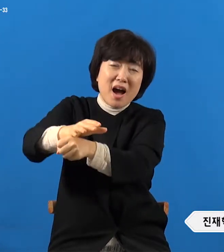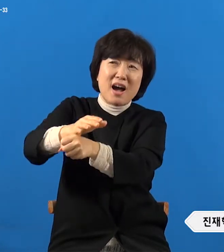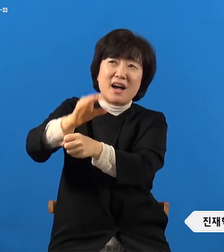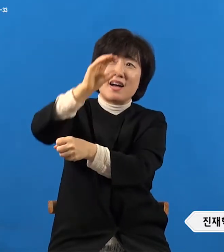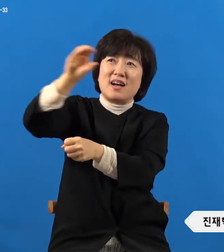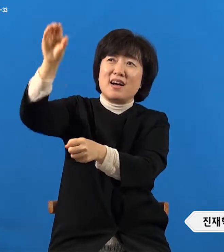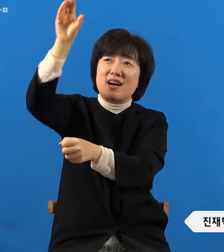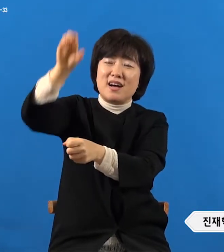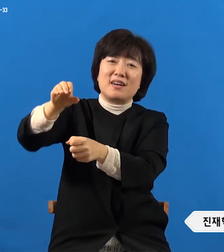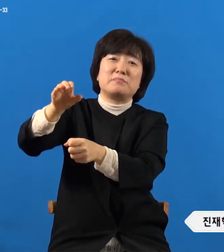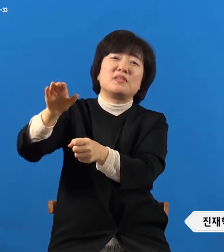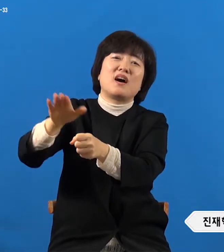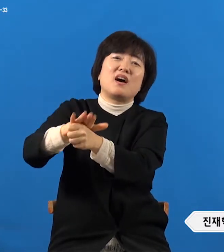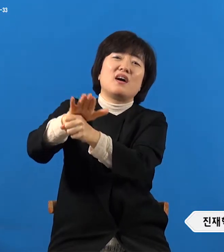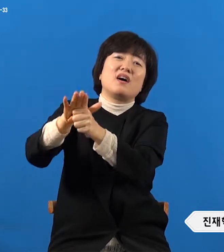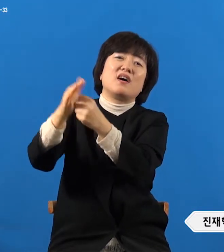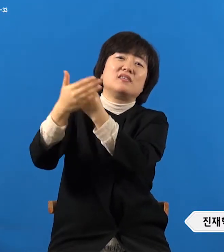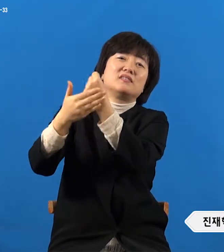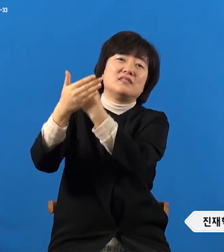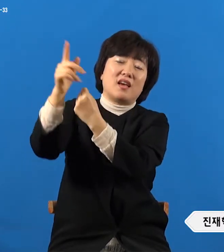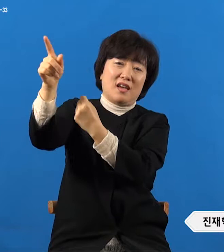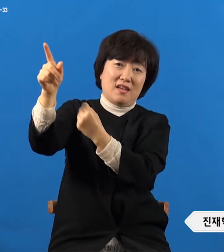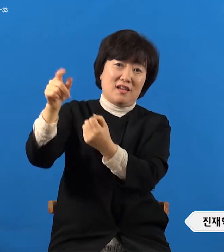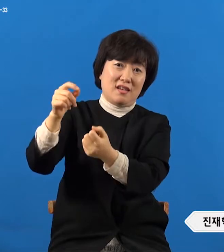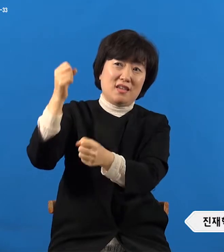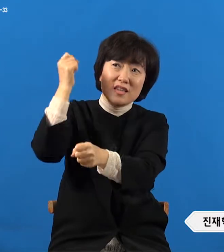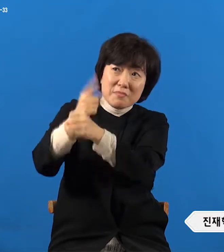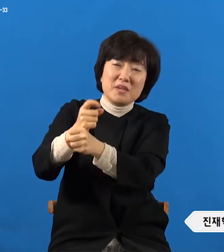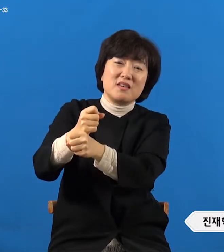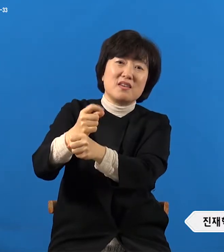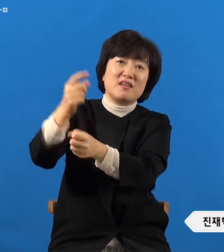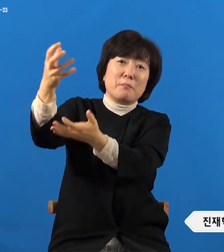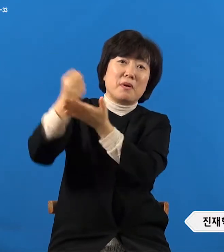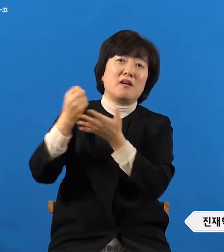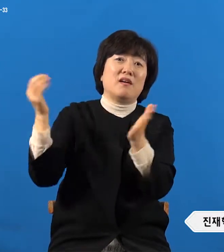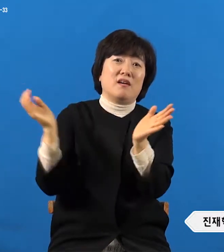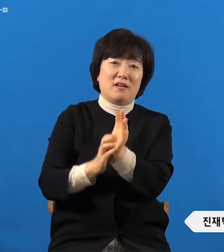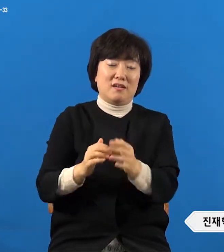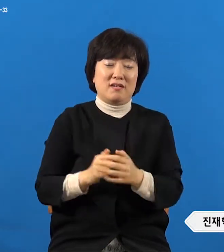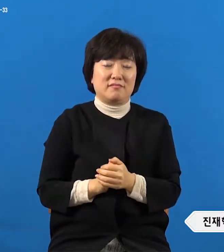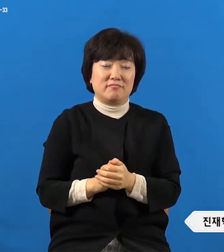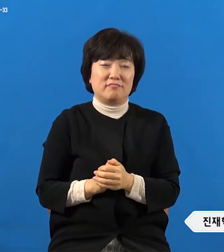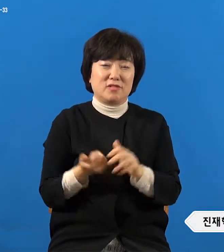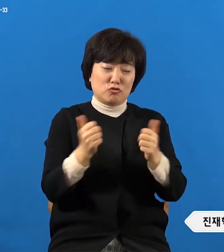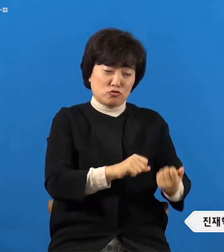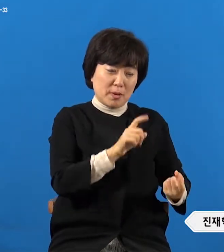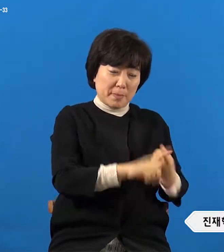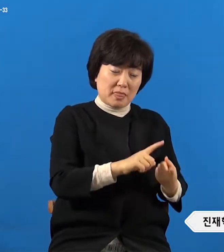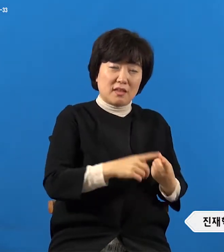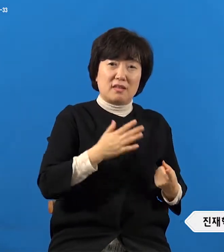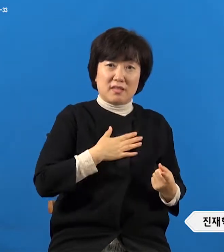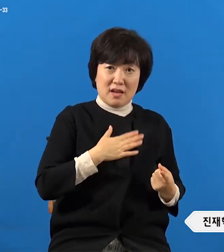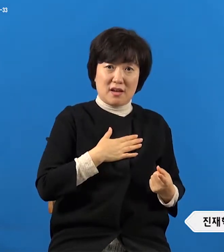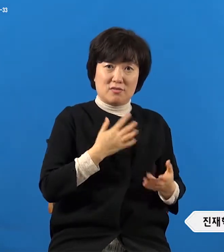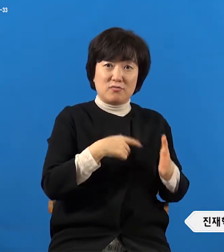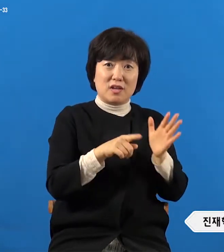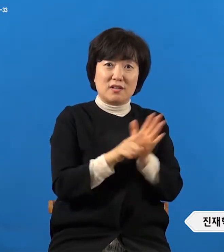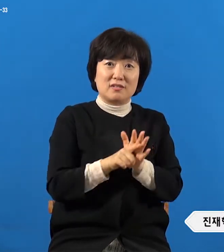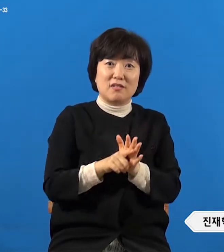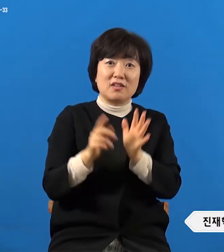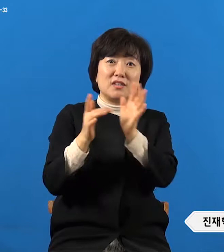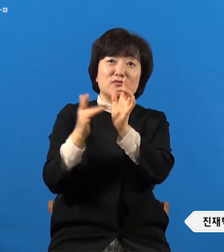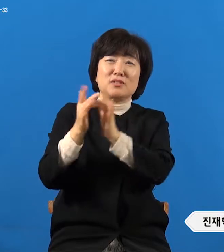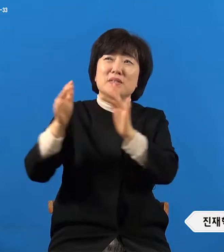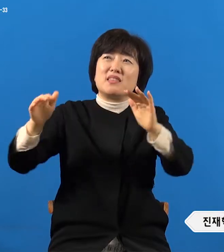성경은 설명하고 있습니다. 그렇습니다. 죽을 수밖에 없는 여러분과 저를 향해 자기의 모든 것을 다